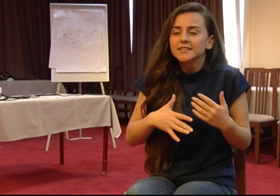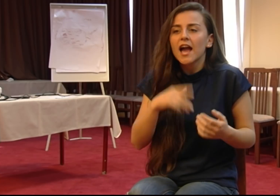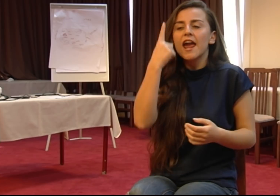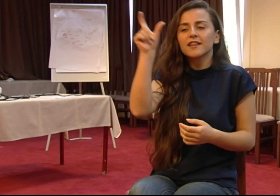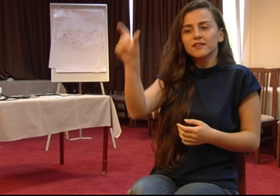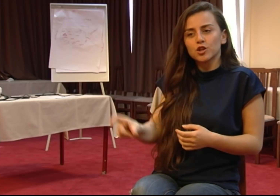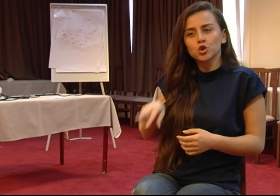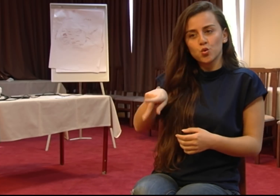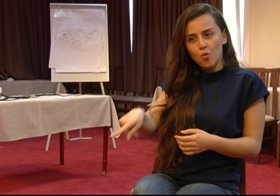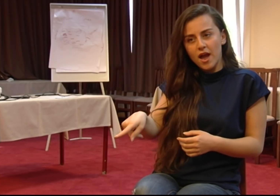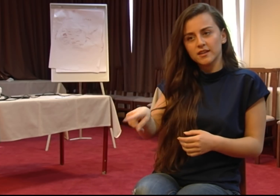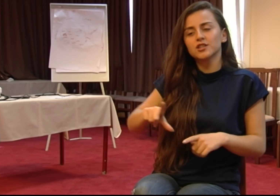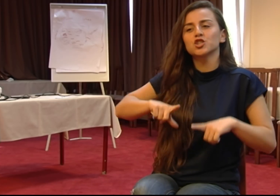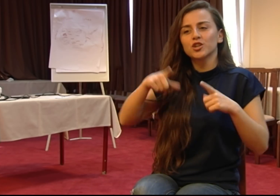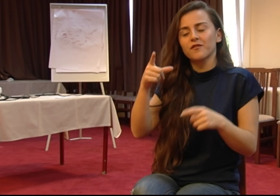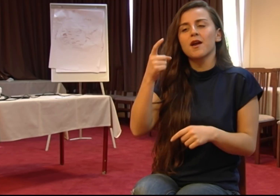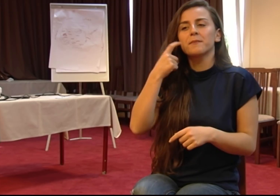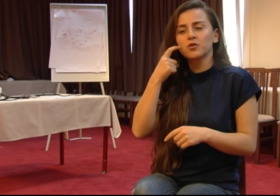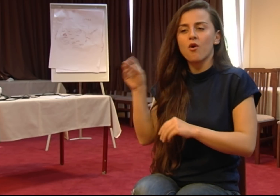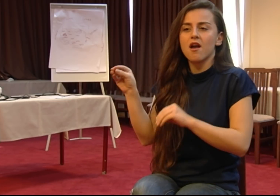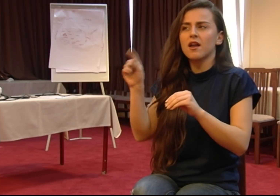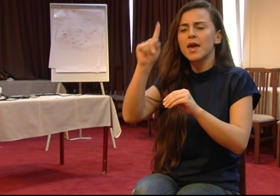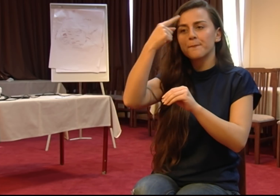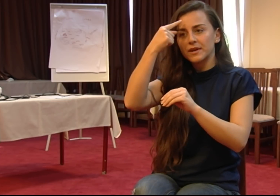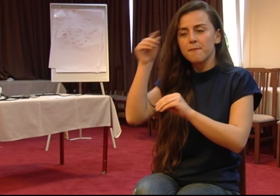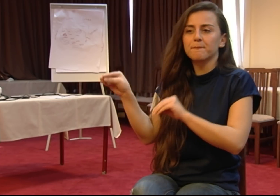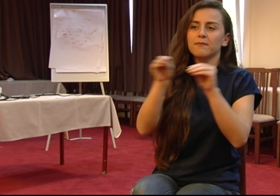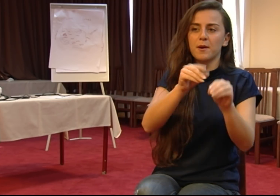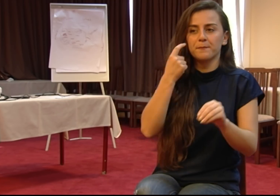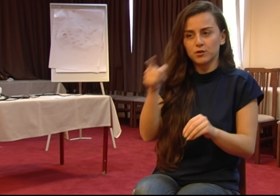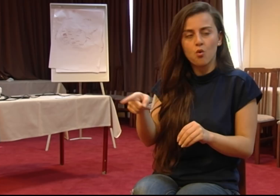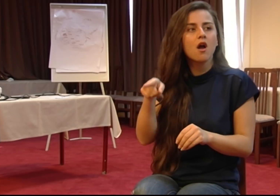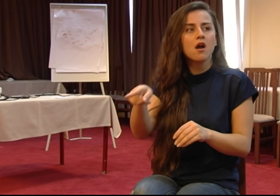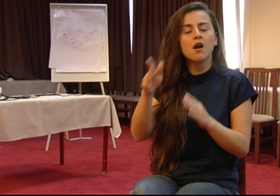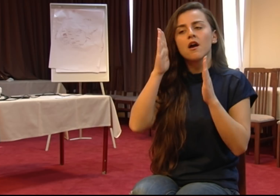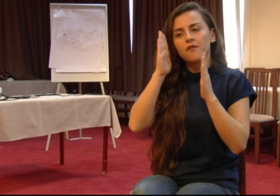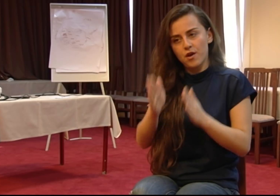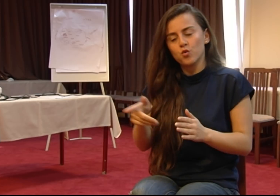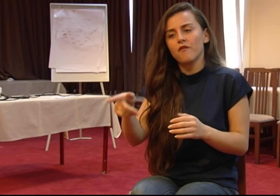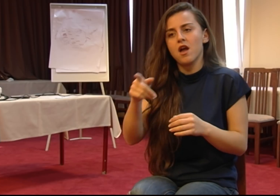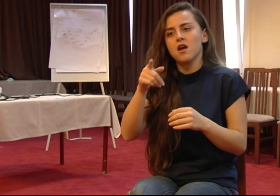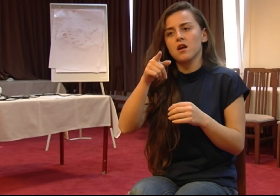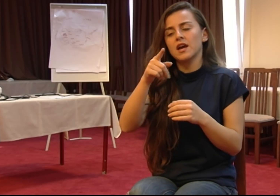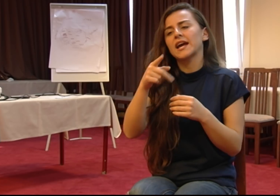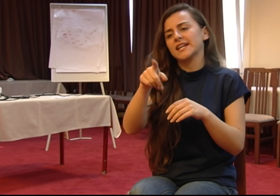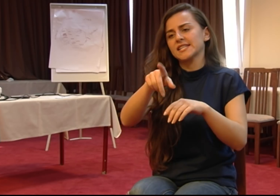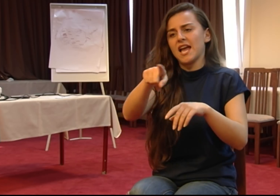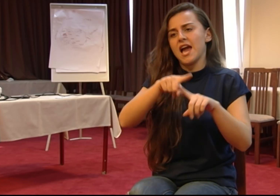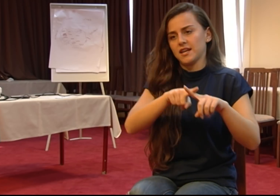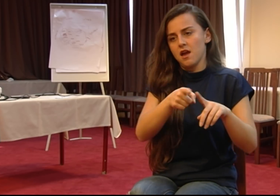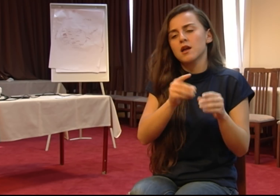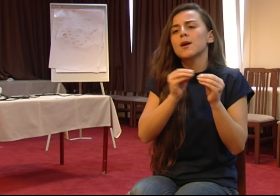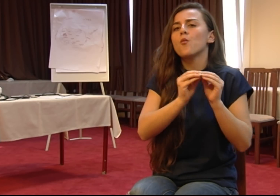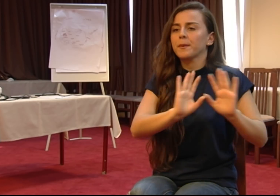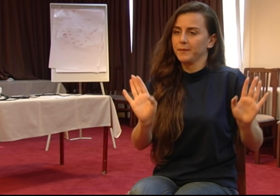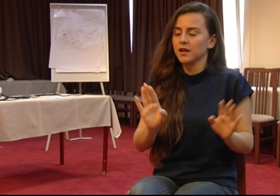и со мојата другарка школска уште од училишна клупа, таа ми зборуваше за вистината, за Светото писмо. И се